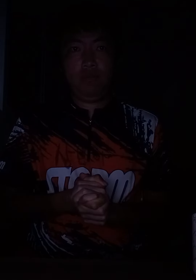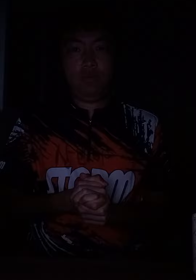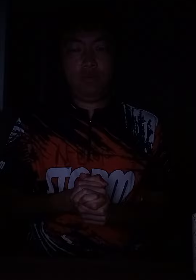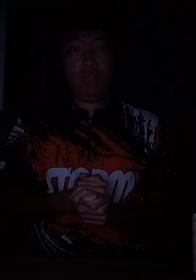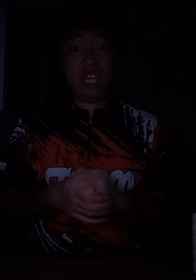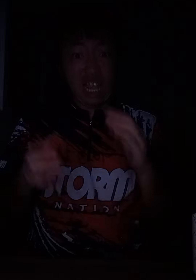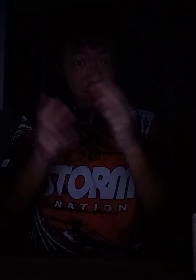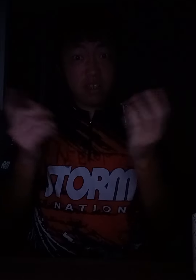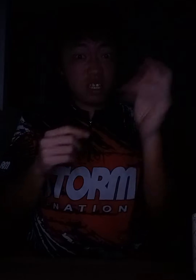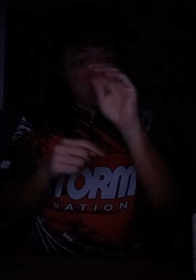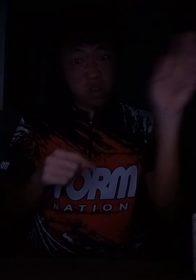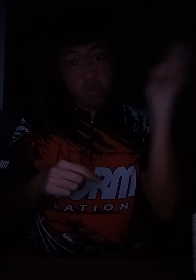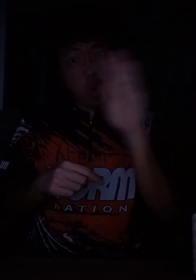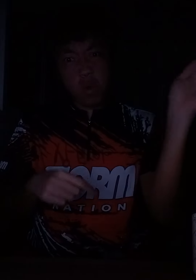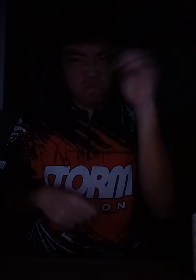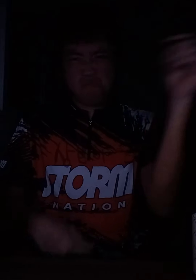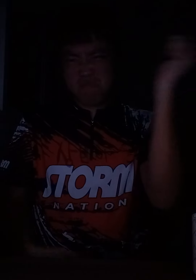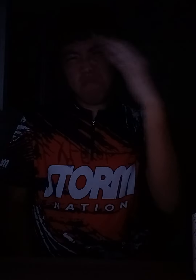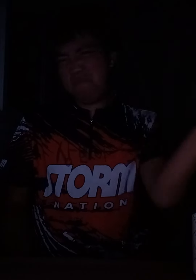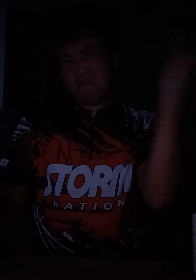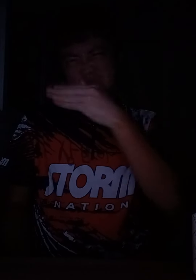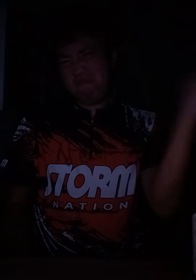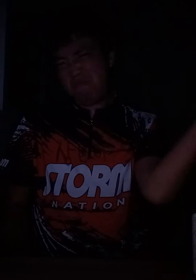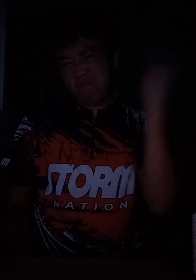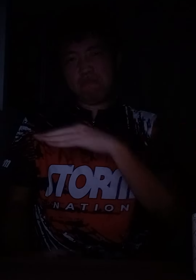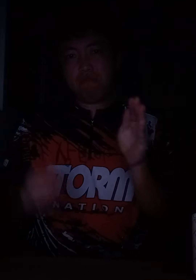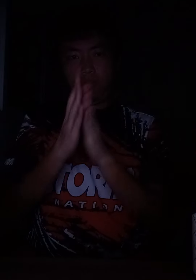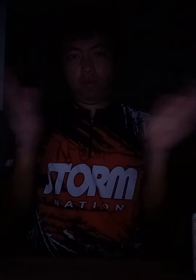한 남성이 슬리퍼로 다른 승객의 얼굴을 내리치기 시작합니다.